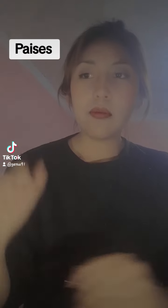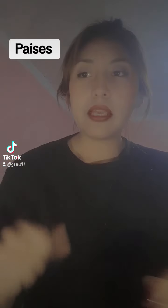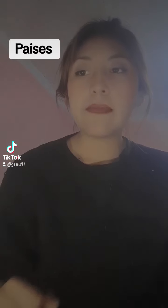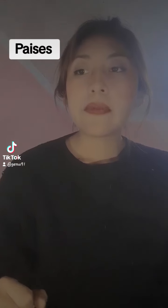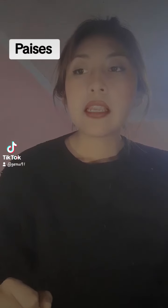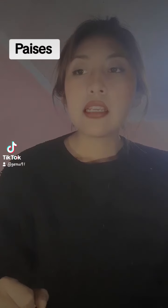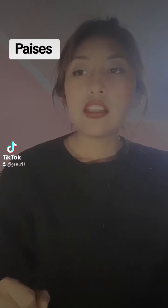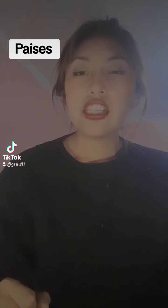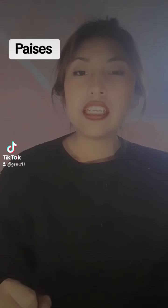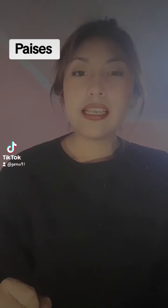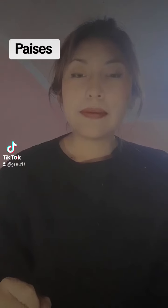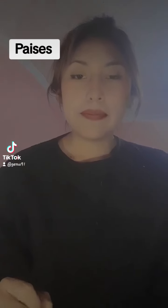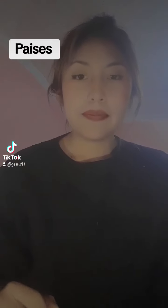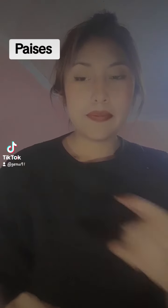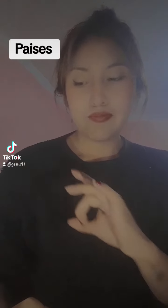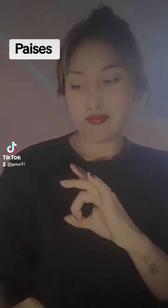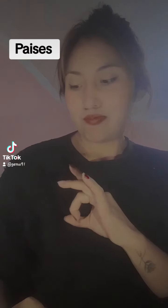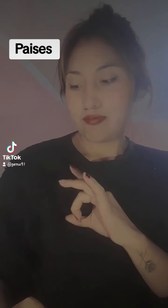Colombia. Chile.